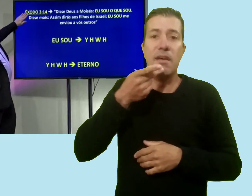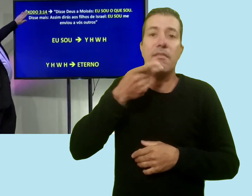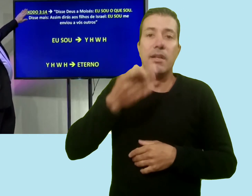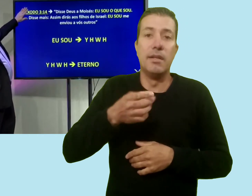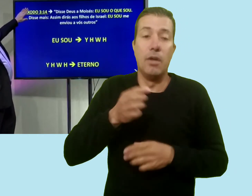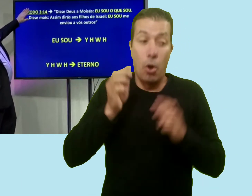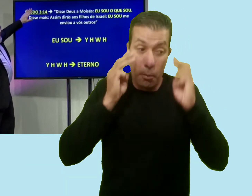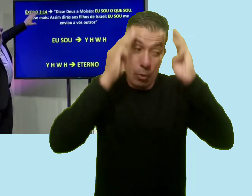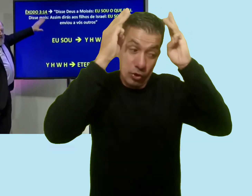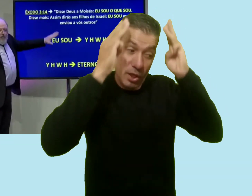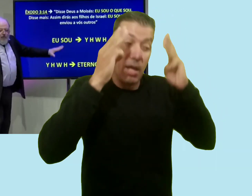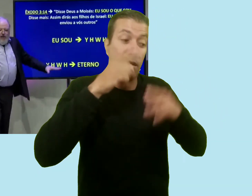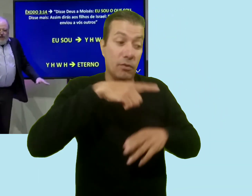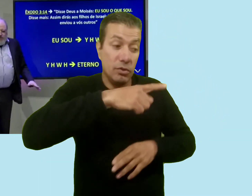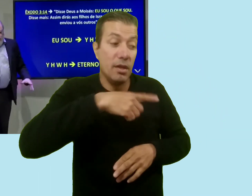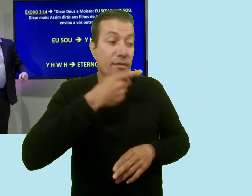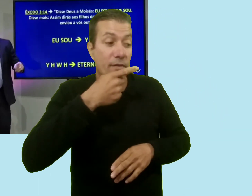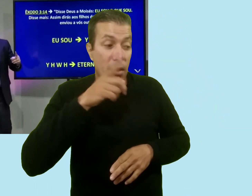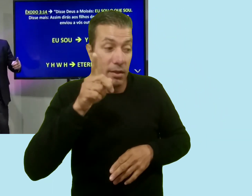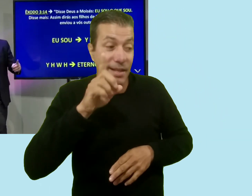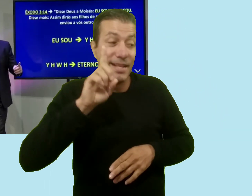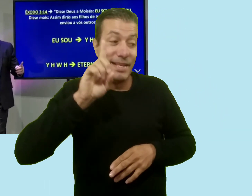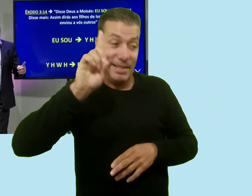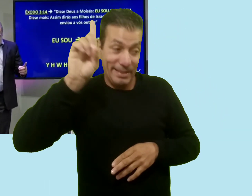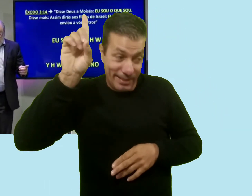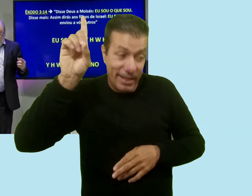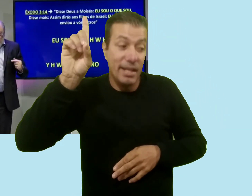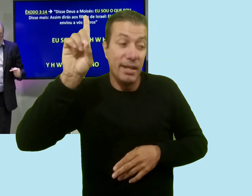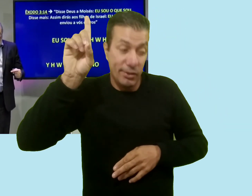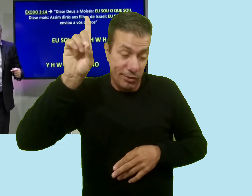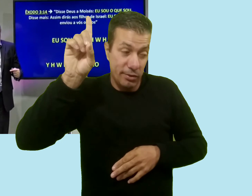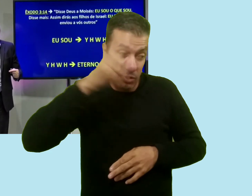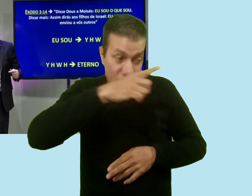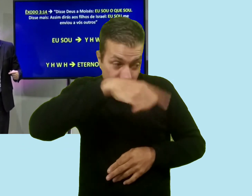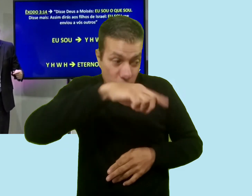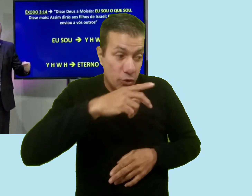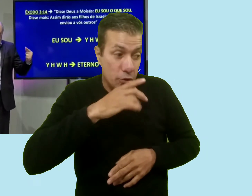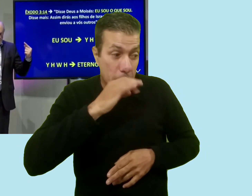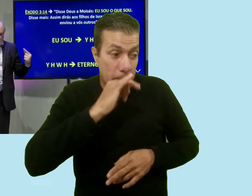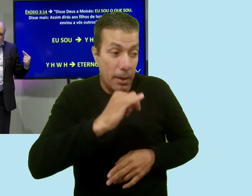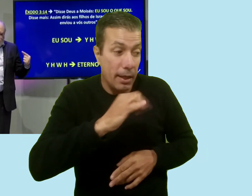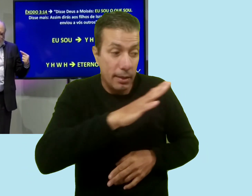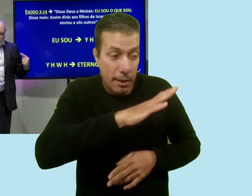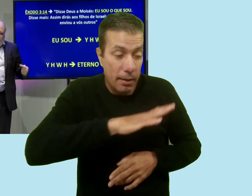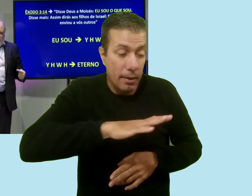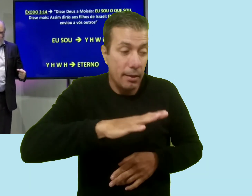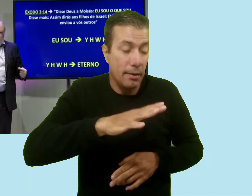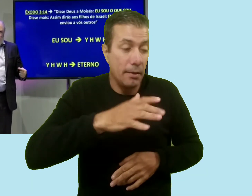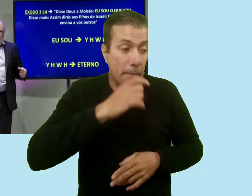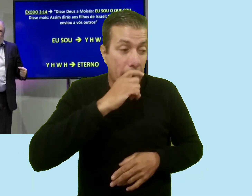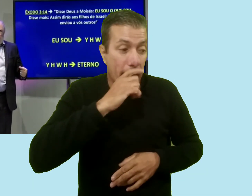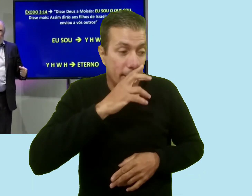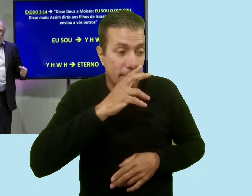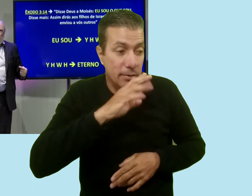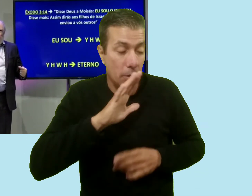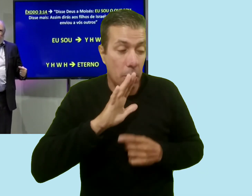aqui? Sabe, Moisés, quando você chegar lá, fala assim, ó, Deus, o Deus de vossos pais